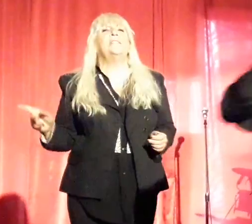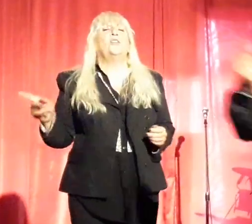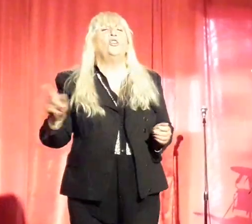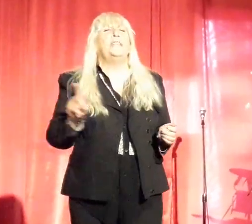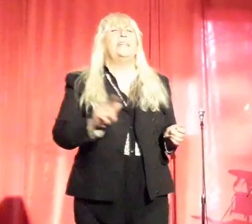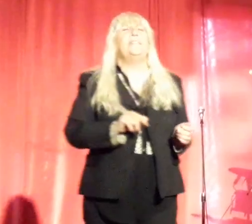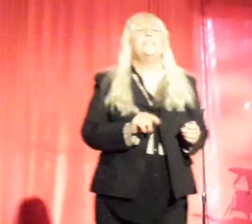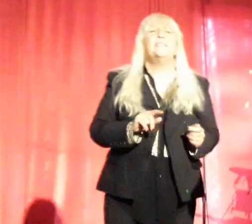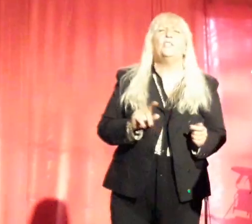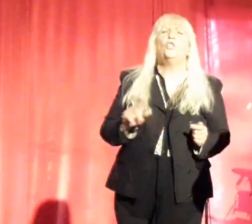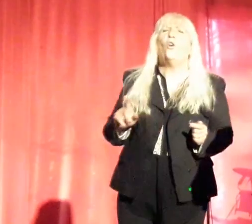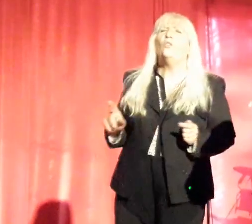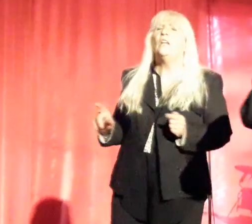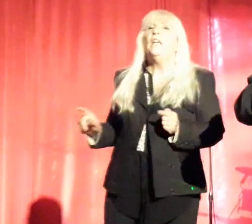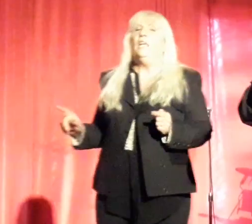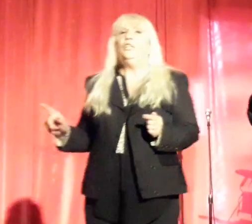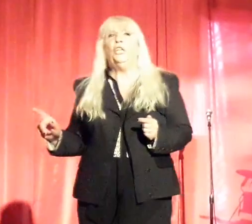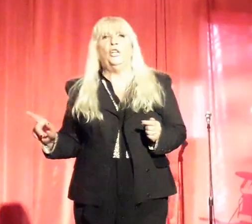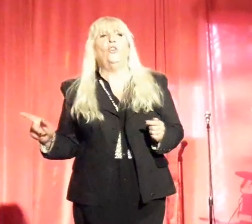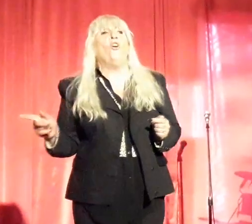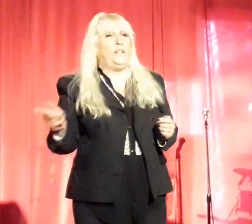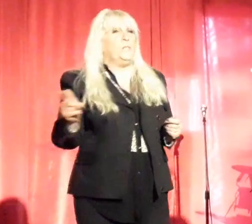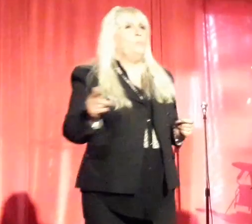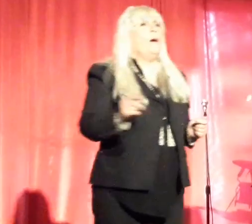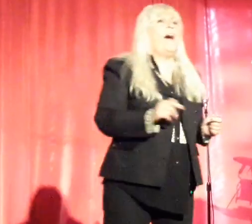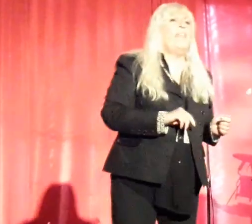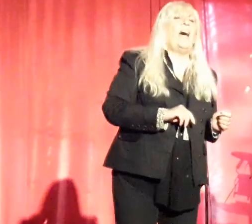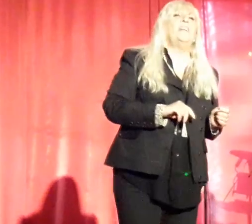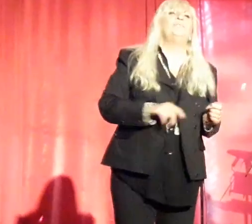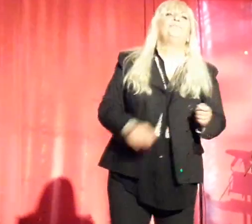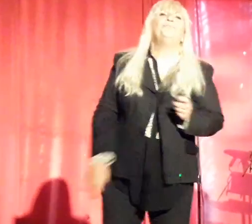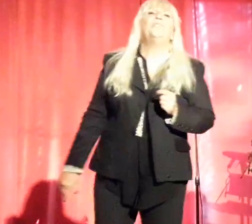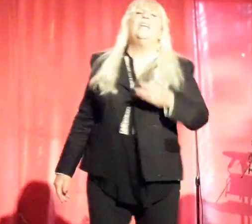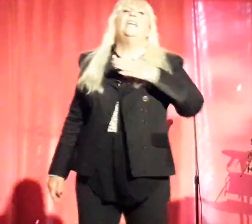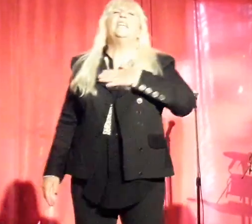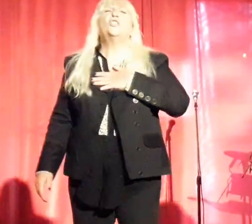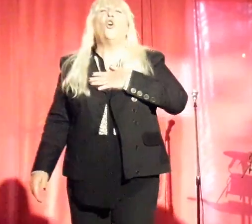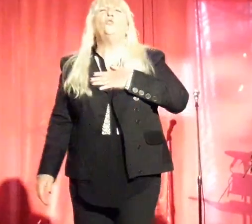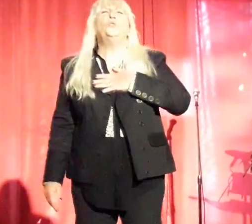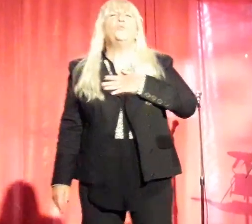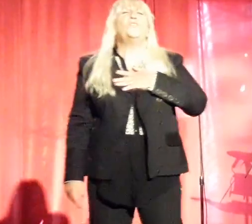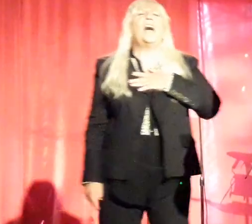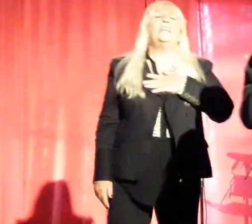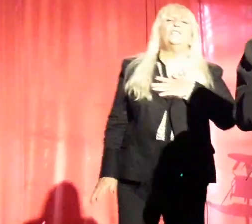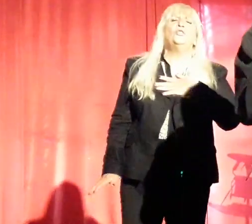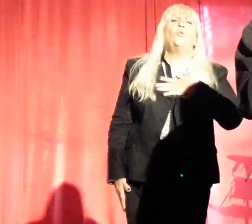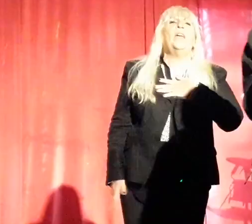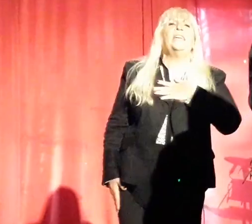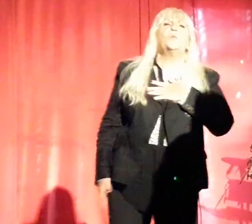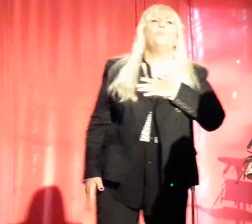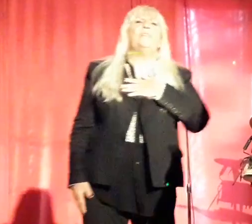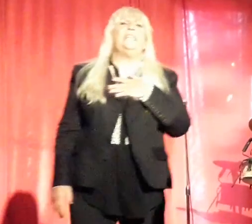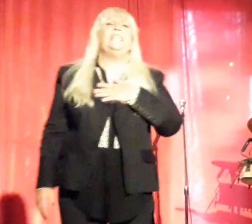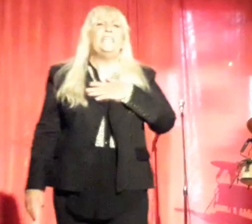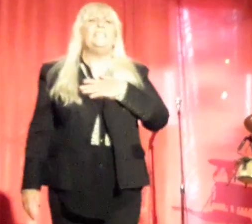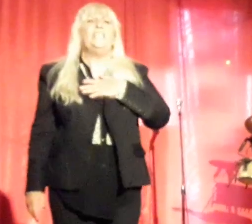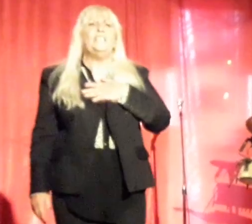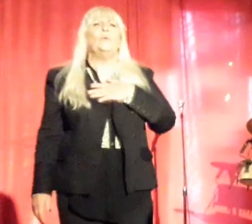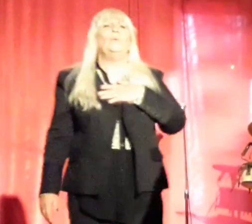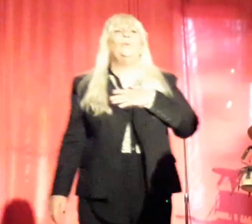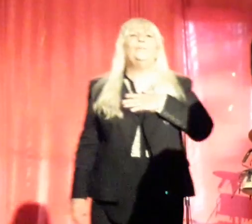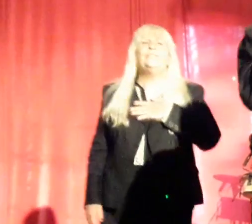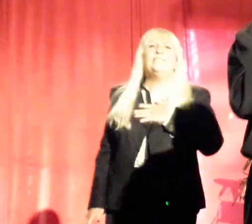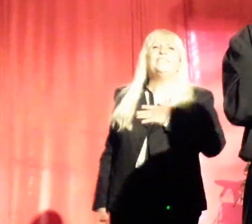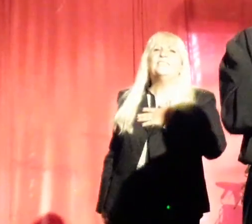No es con ejército ni con espada, es con su Santo